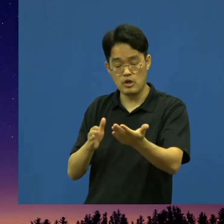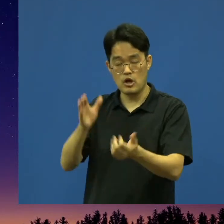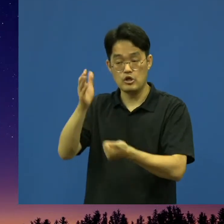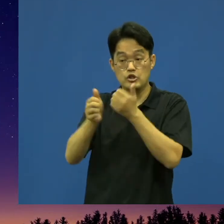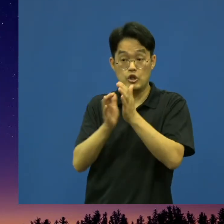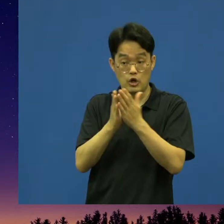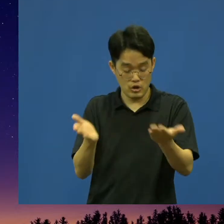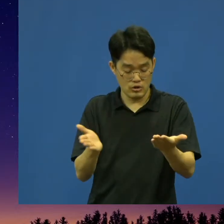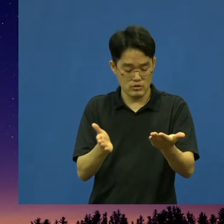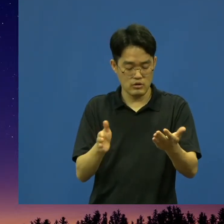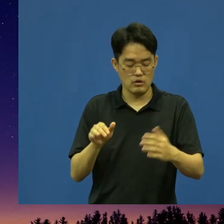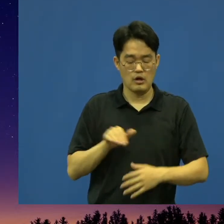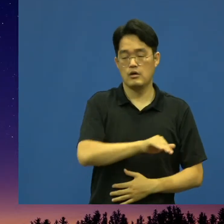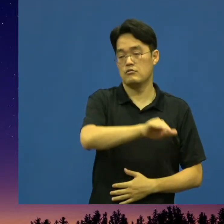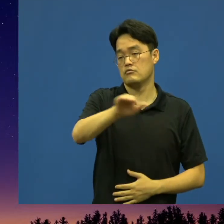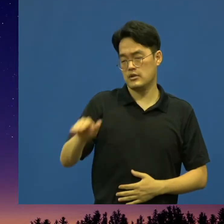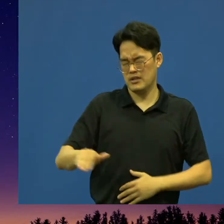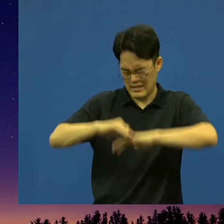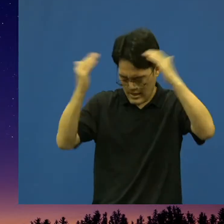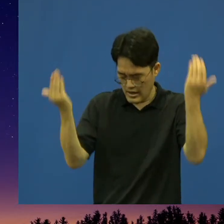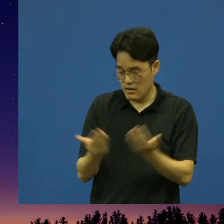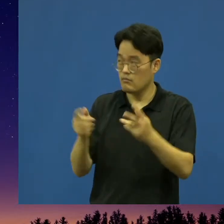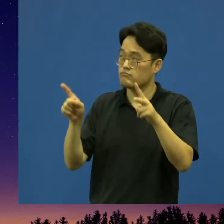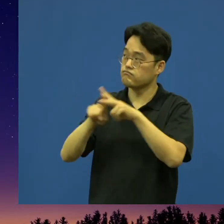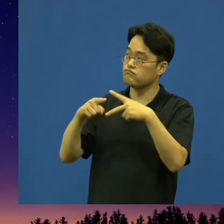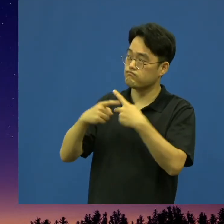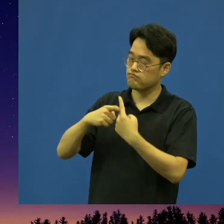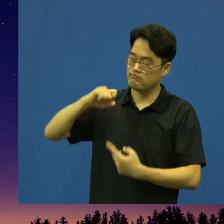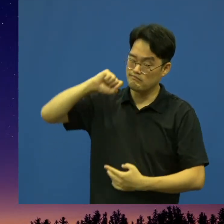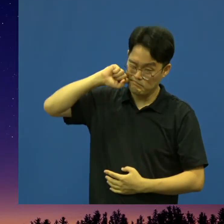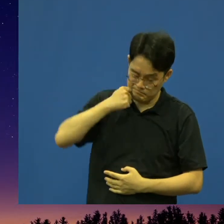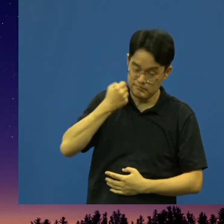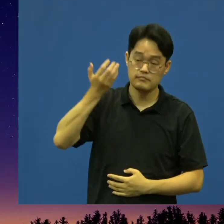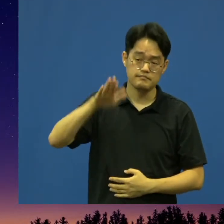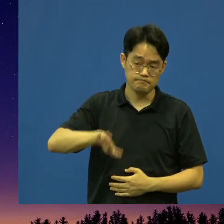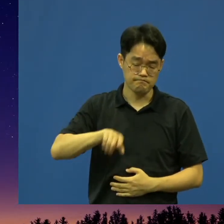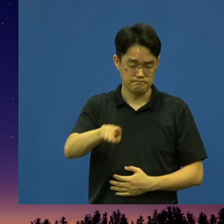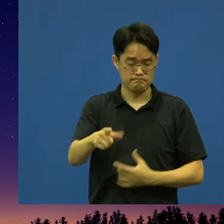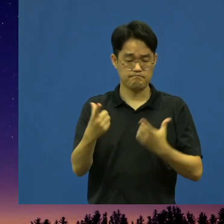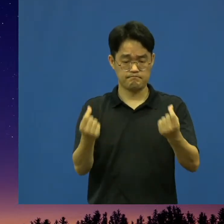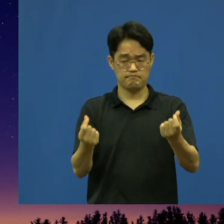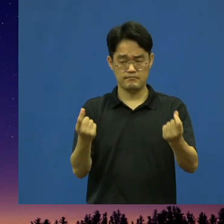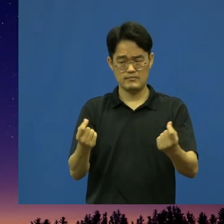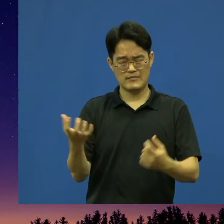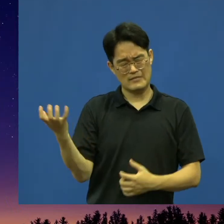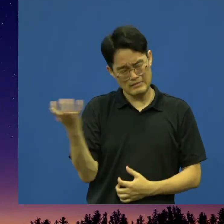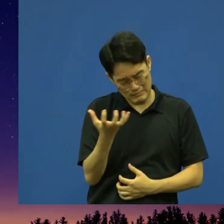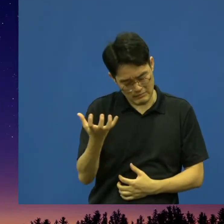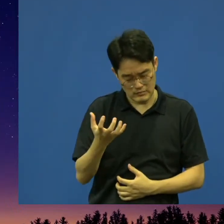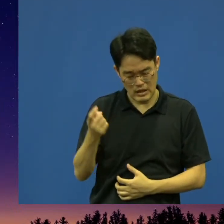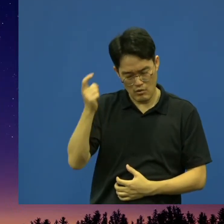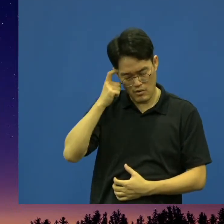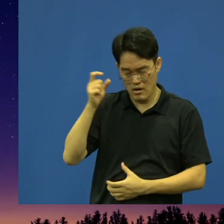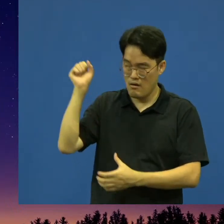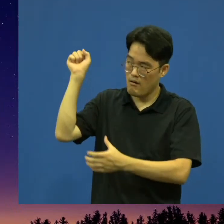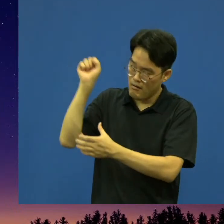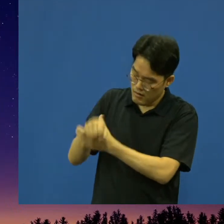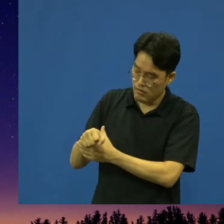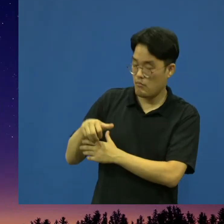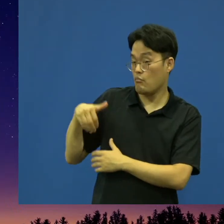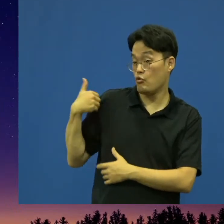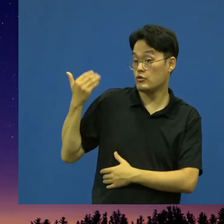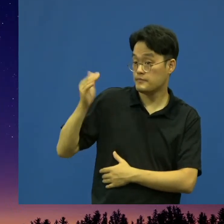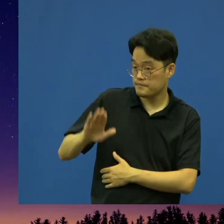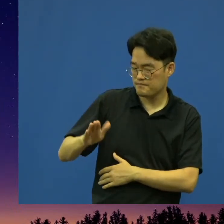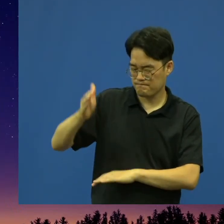우리에게, 우리는 다 이해할 수 없지만 왜 이런 아픔을 우리에게 허락하시는지 모르겠지만 종말이